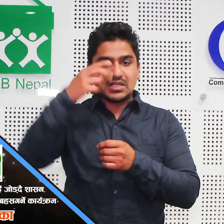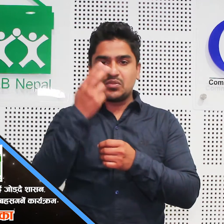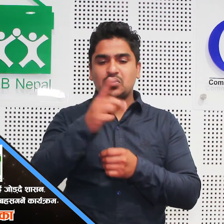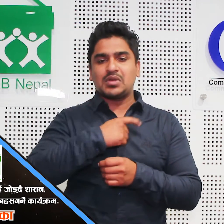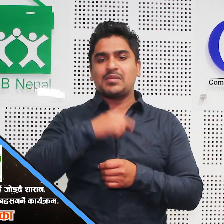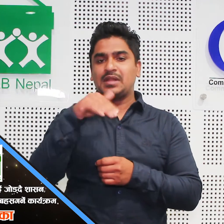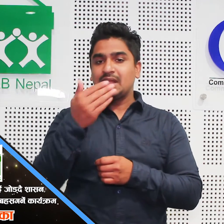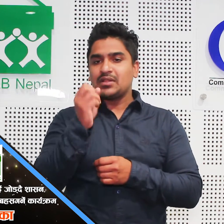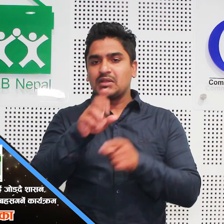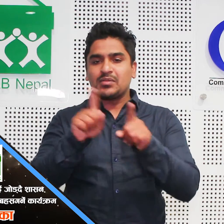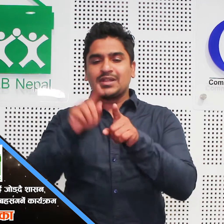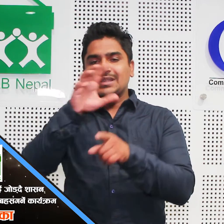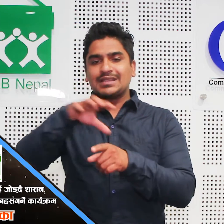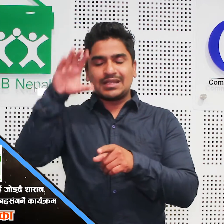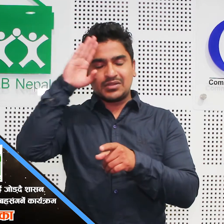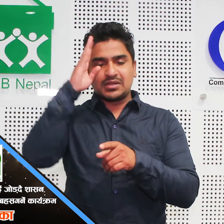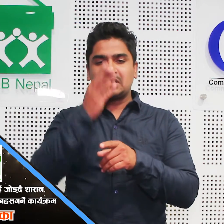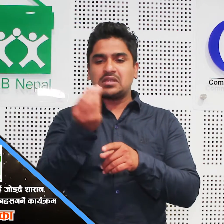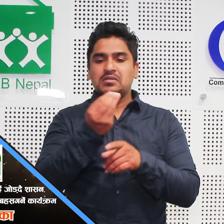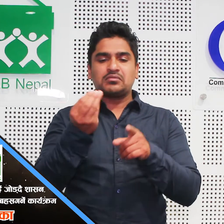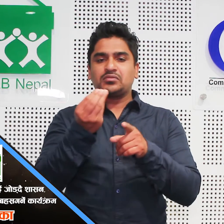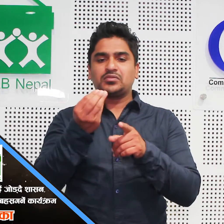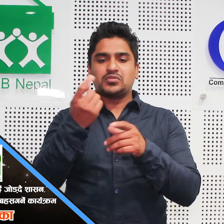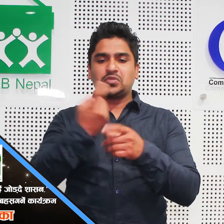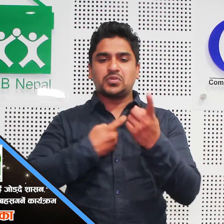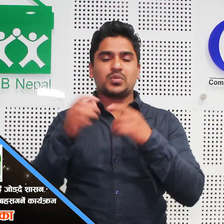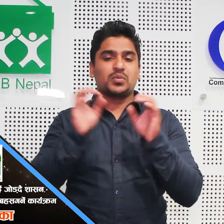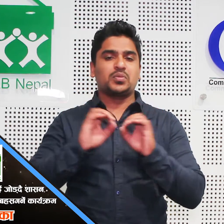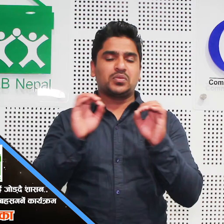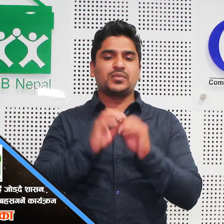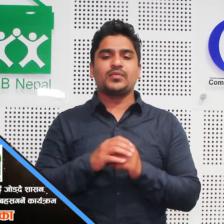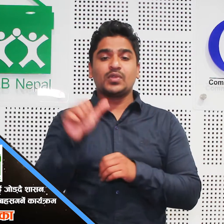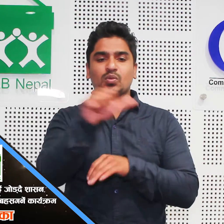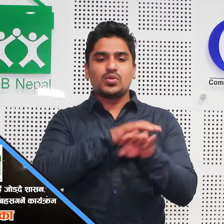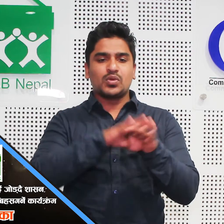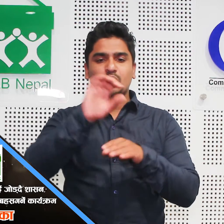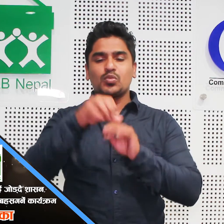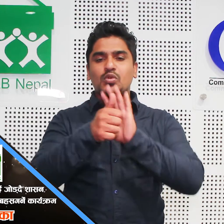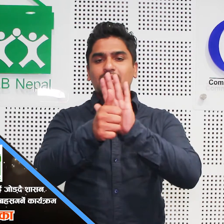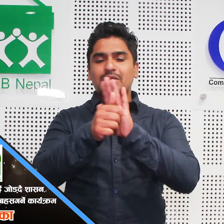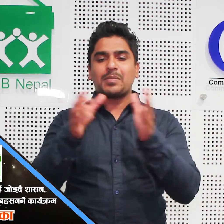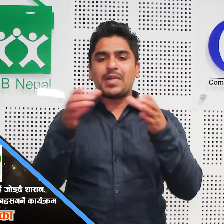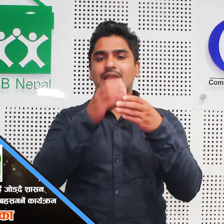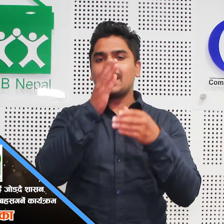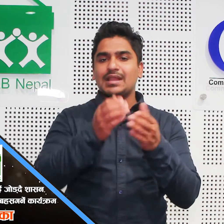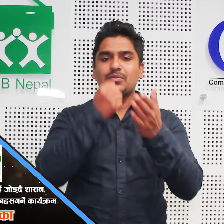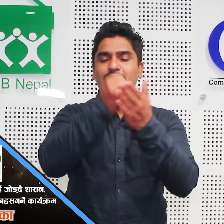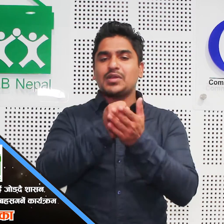हामीलाई, तर पनि स्थानीय सरकारले केही अहिलेसम्म सोधपुछ गर्न पनि आएको छैन। उनीहरूको पुनरुत्थानमा पालिकाले पुर्याएको सहयोग,